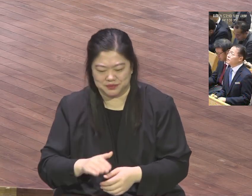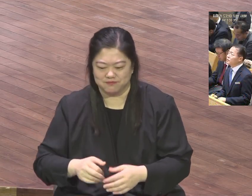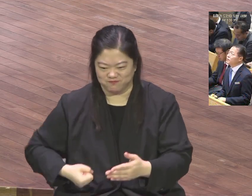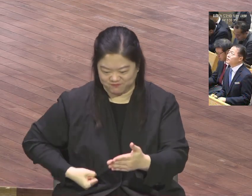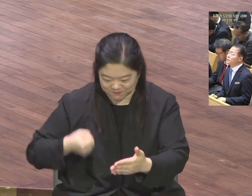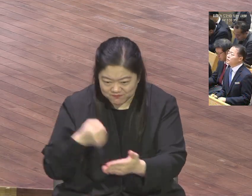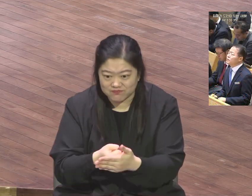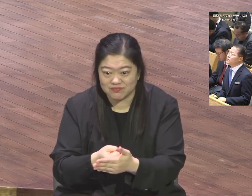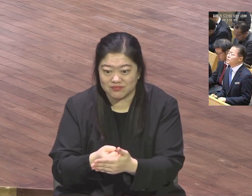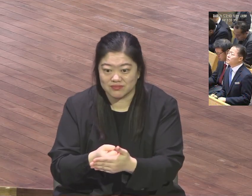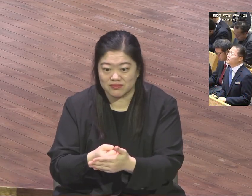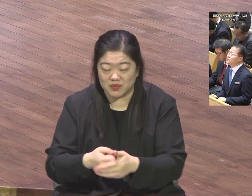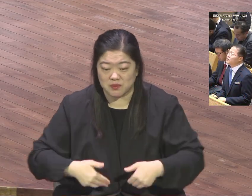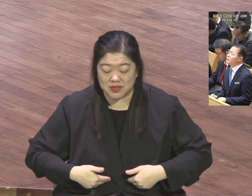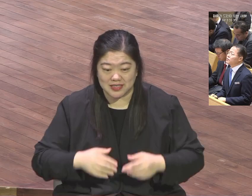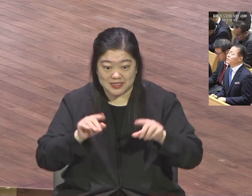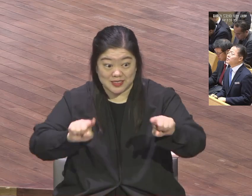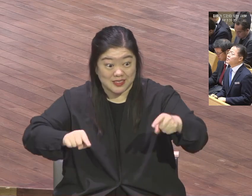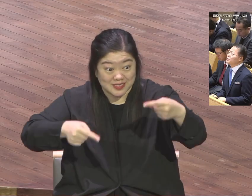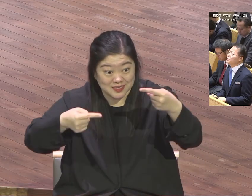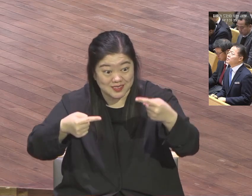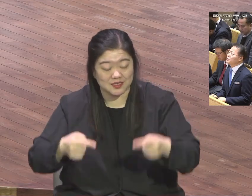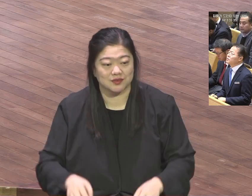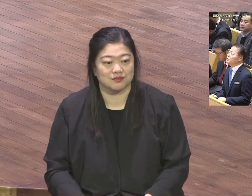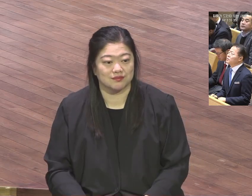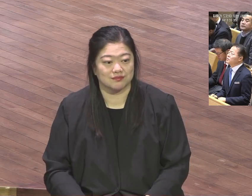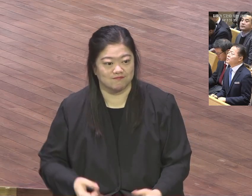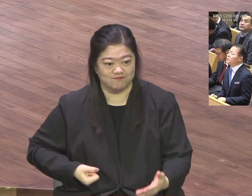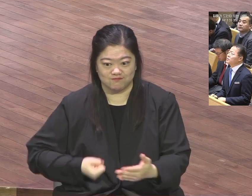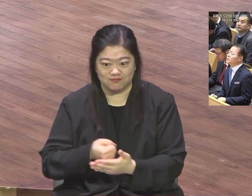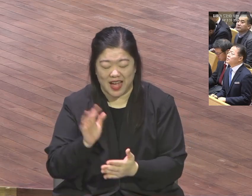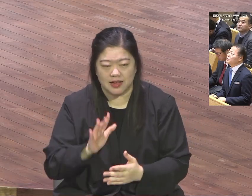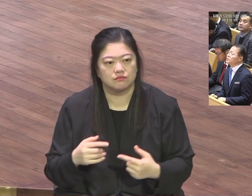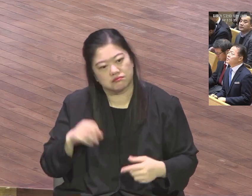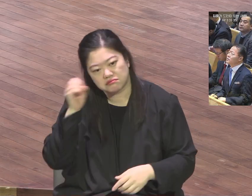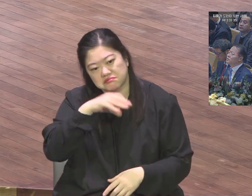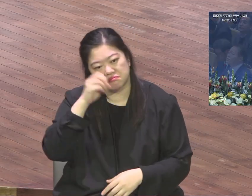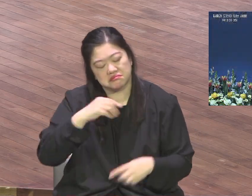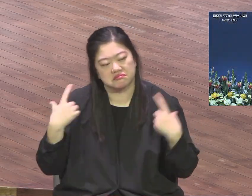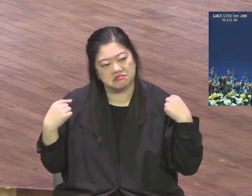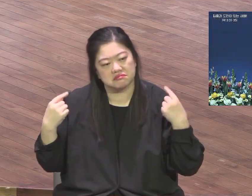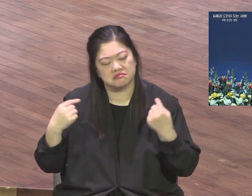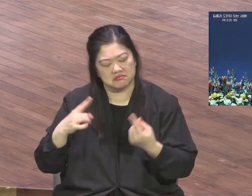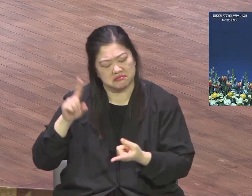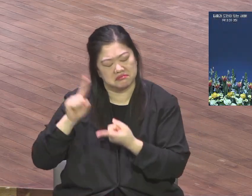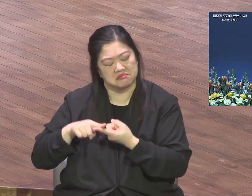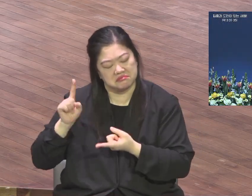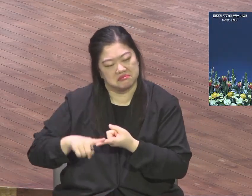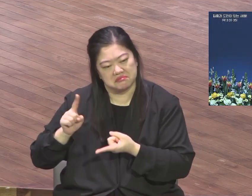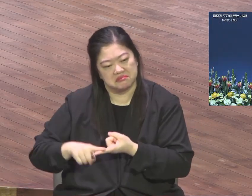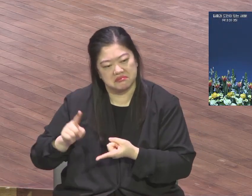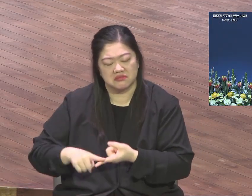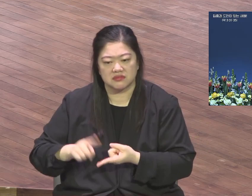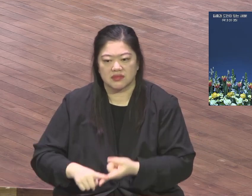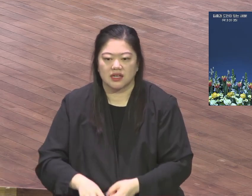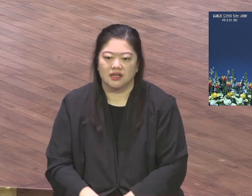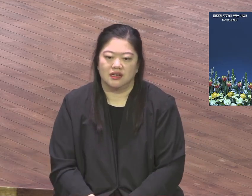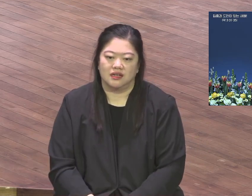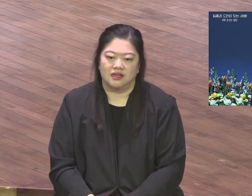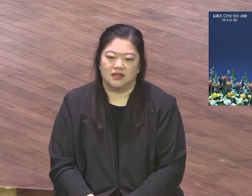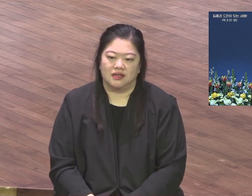새해를 주어줬는데 아무런 자세, 영적 자세, 마음의 자세, 습관의 자세 하나도